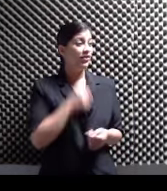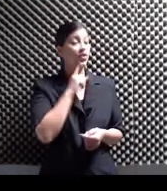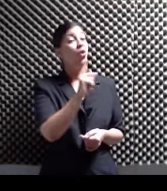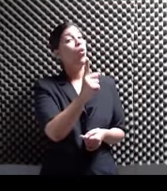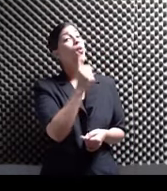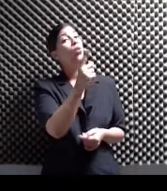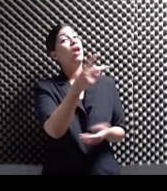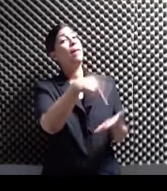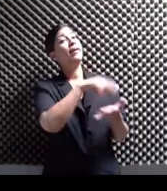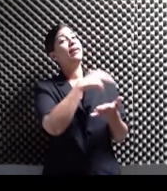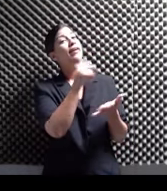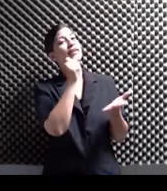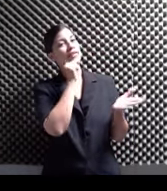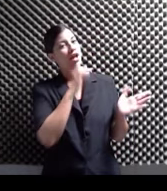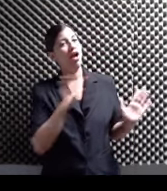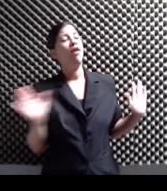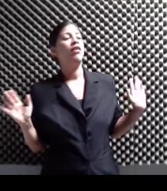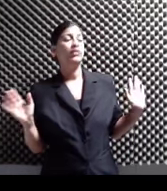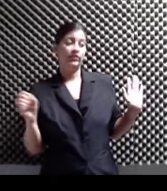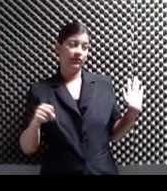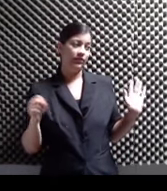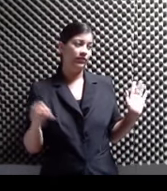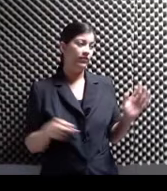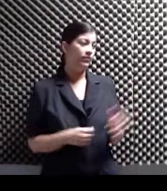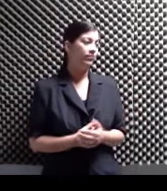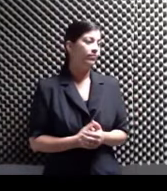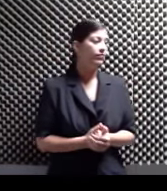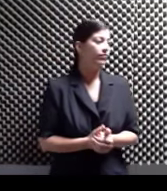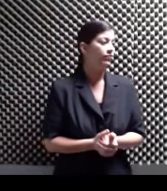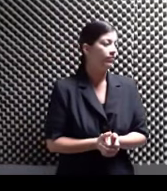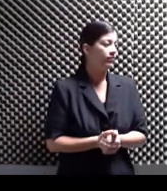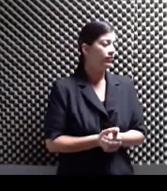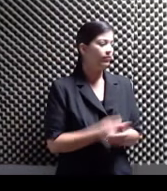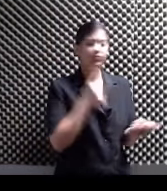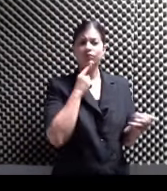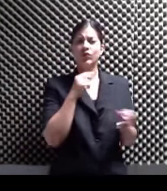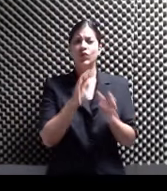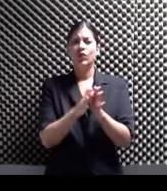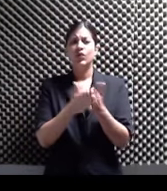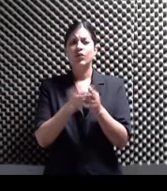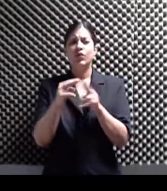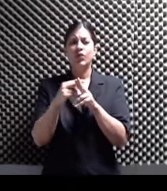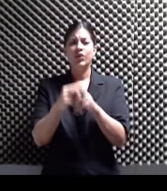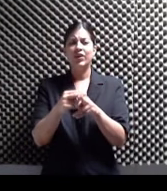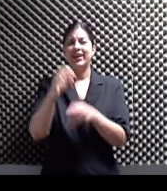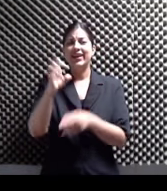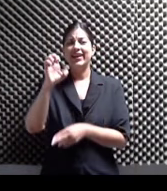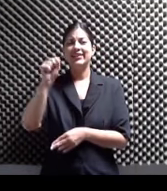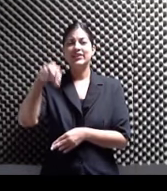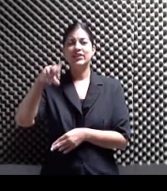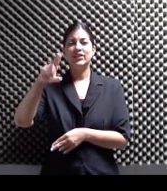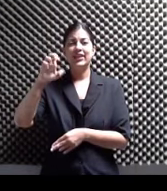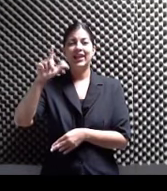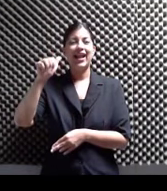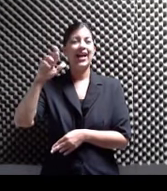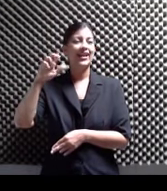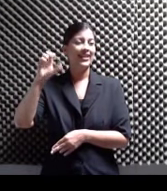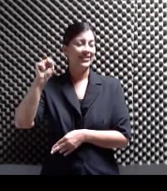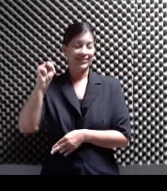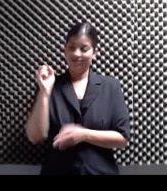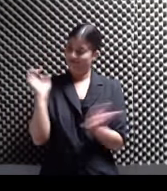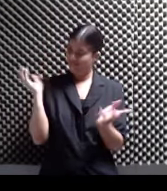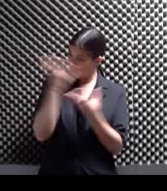bailarina. Gran bailarina. Sí. Ah, sí. Claro, sí. Pero no, es que yo tengo aquí algo que se llama Esquelar, es un librito, mira, qué bonito.